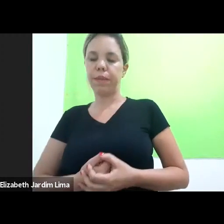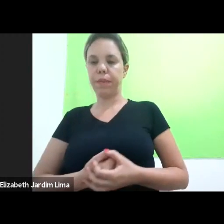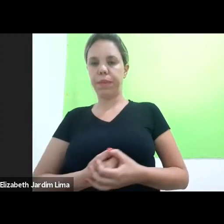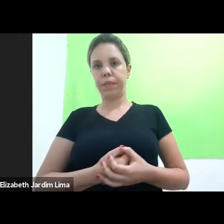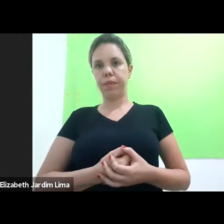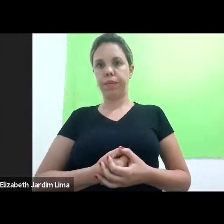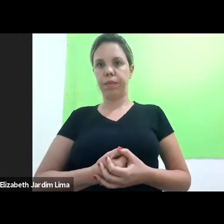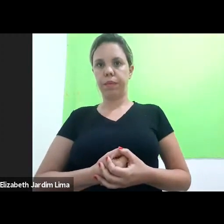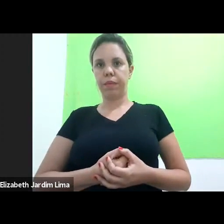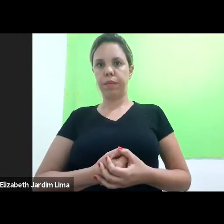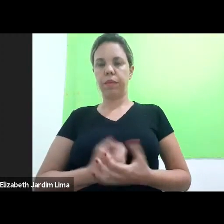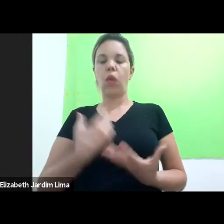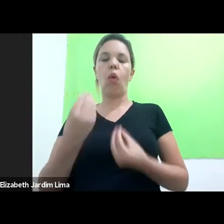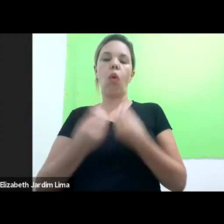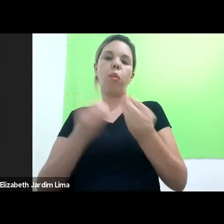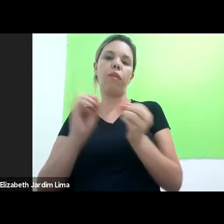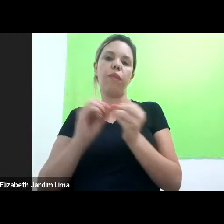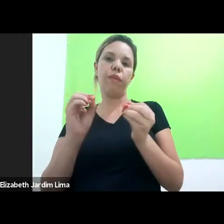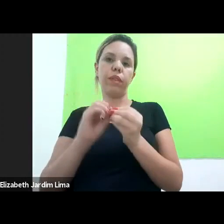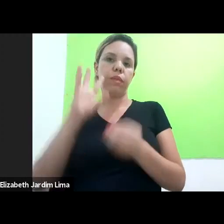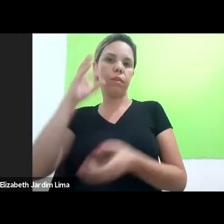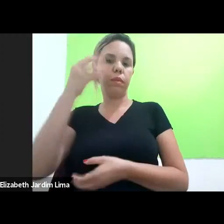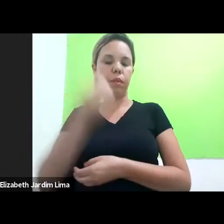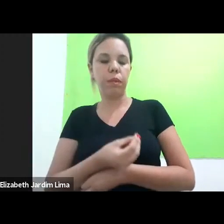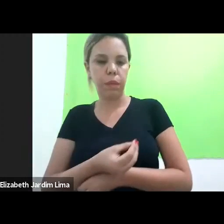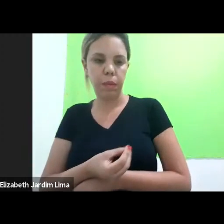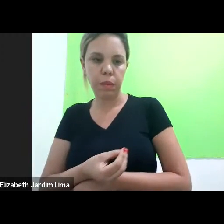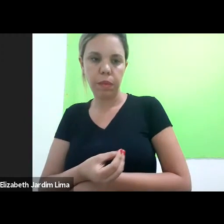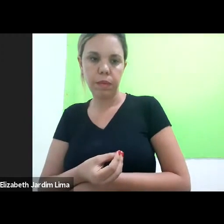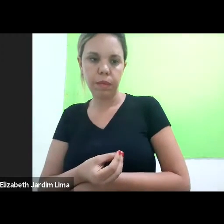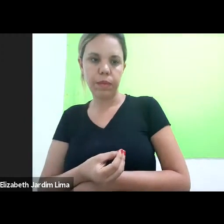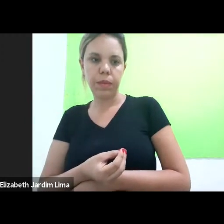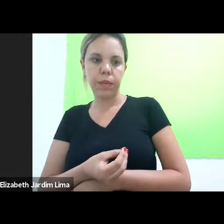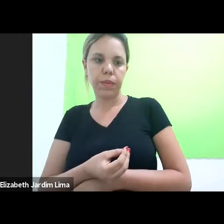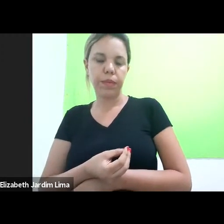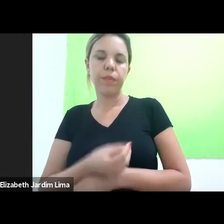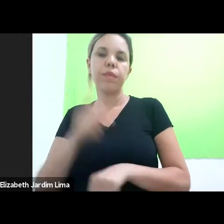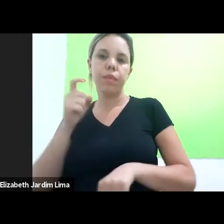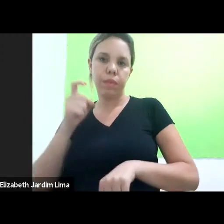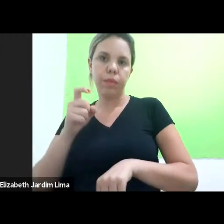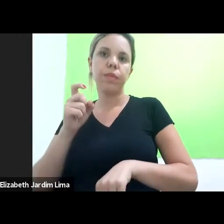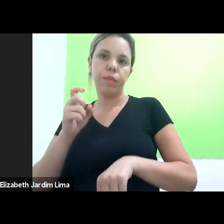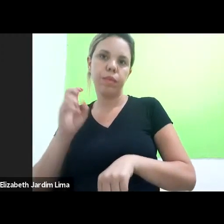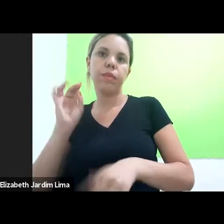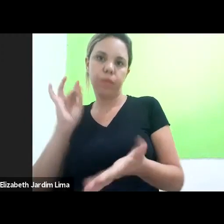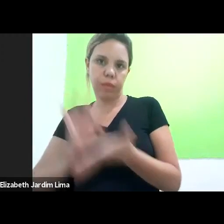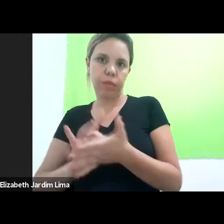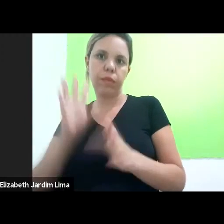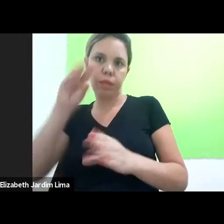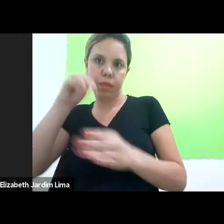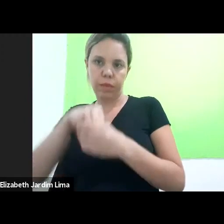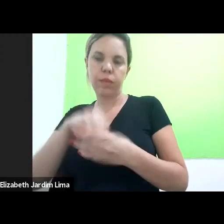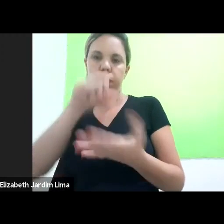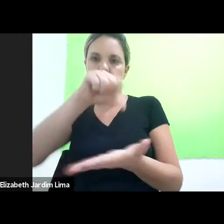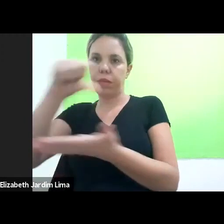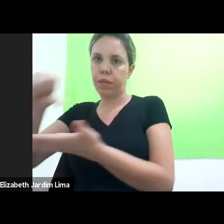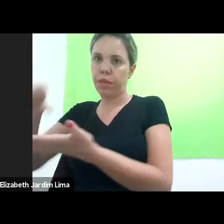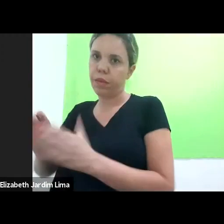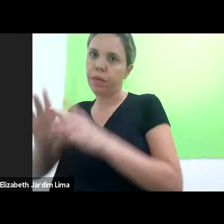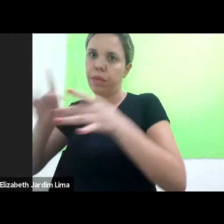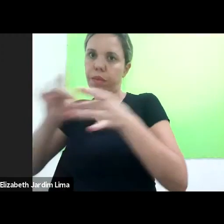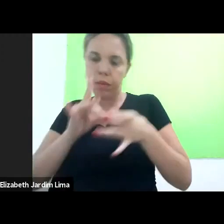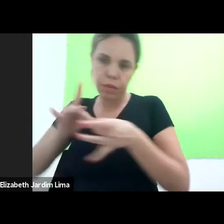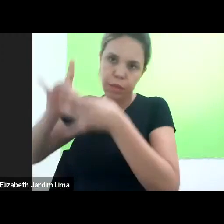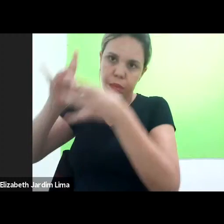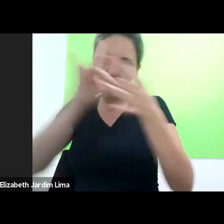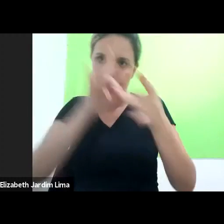como que vamos fazer ele entender que essa situação ela é concreta e ela existe dentro do território, que a comunidade coletiva, que os povos é coletivo e que